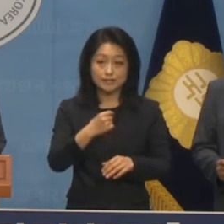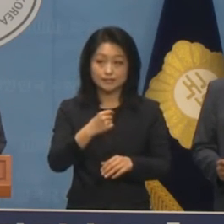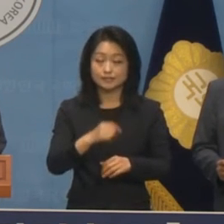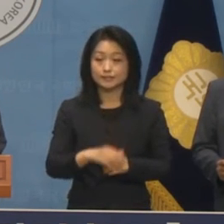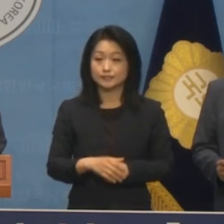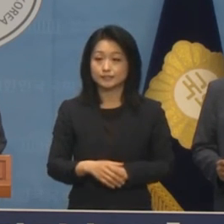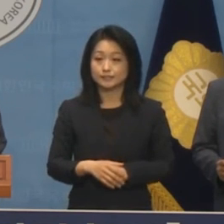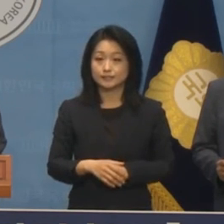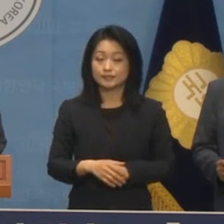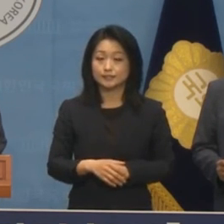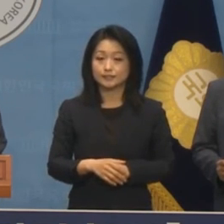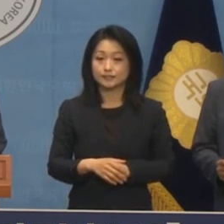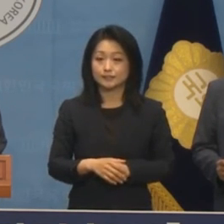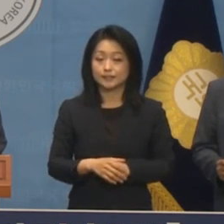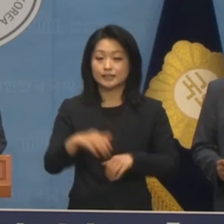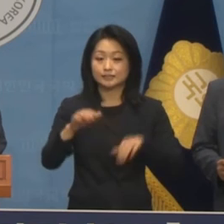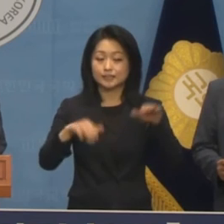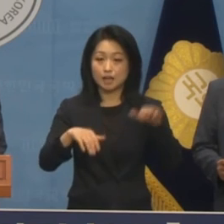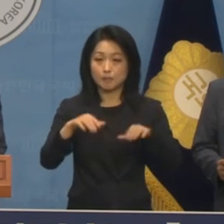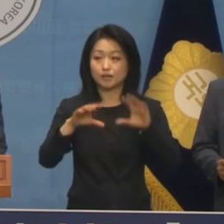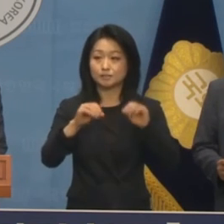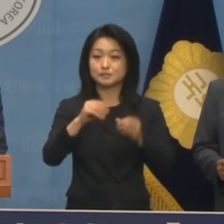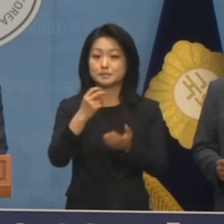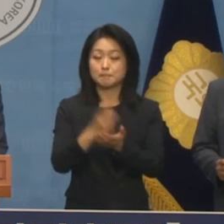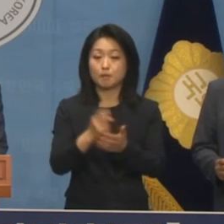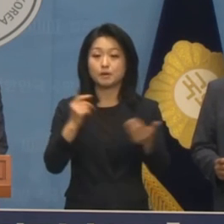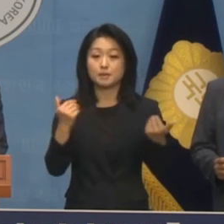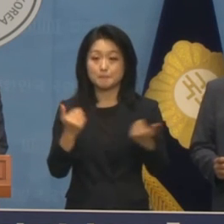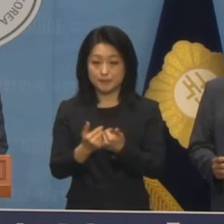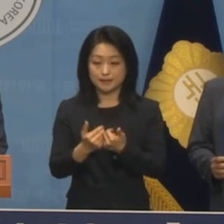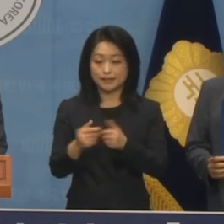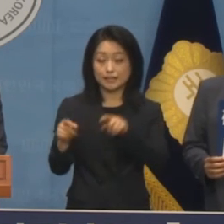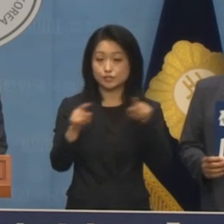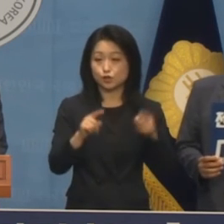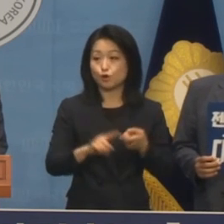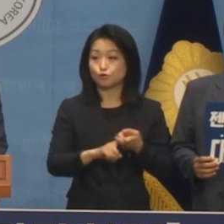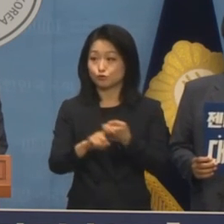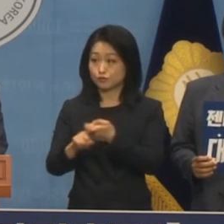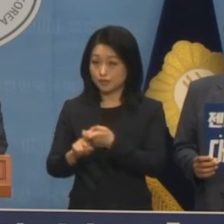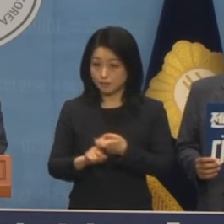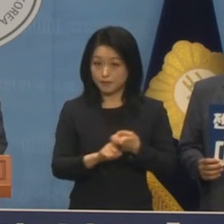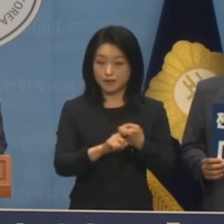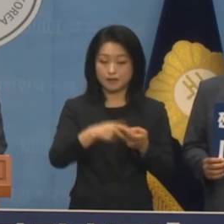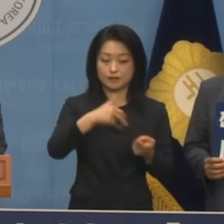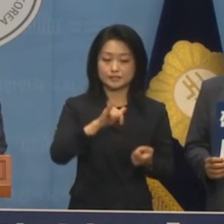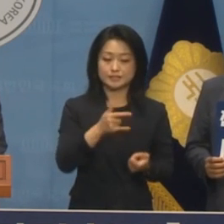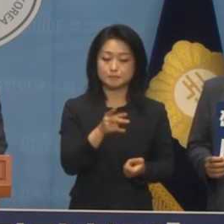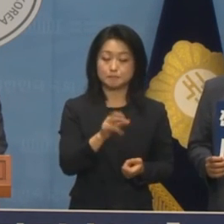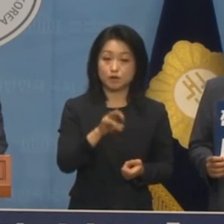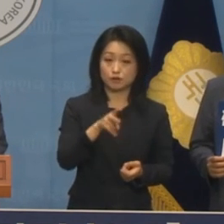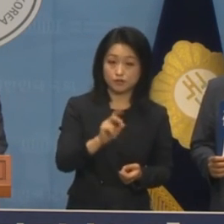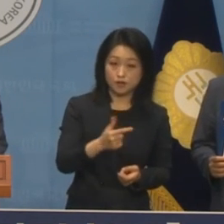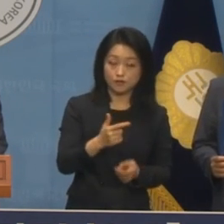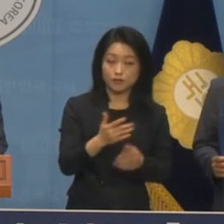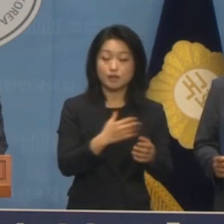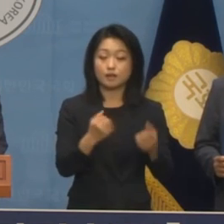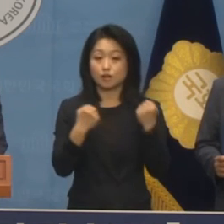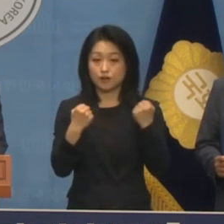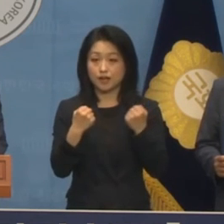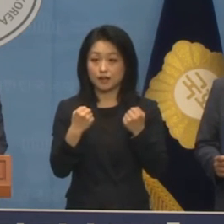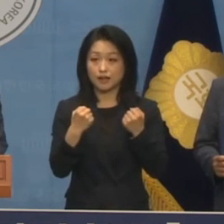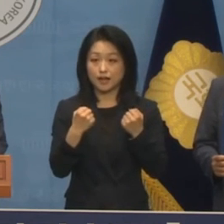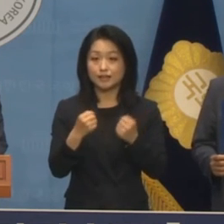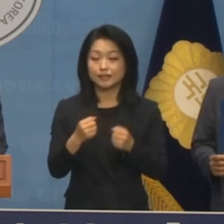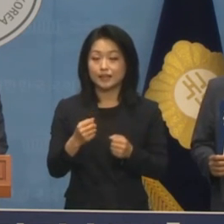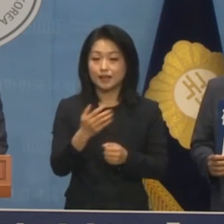나쁜 차별금지법을 반대하는 전국연합 진평련 건강한 경기도